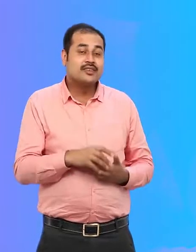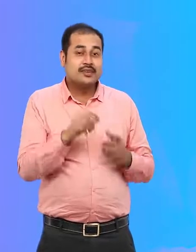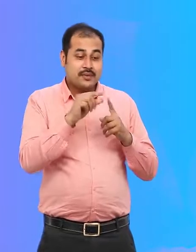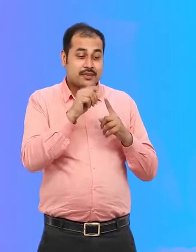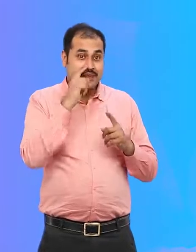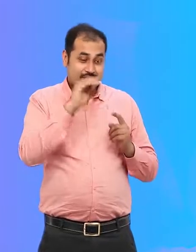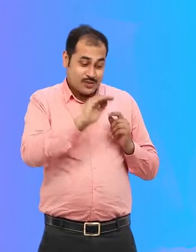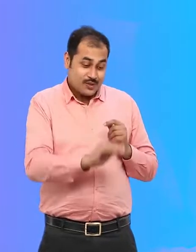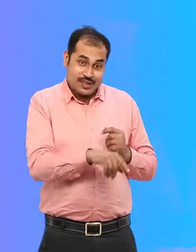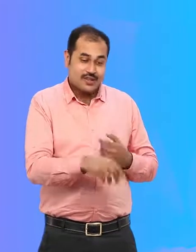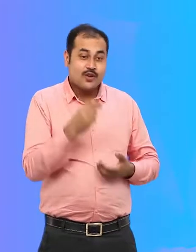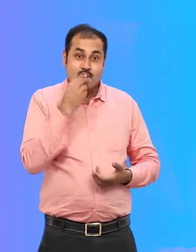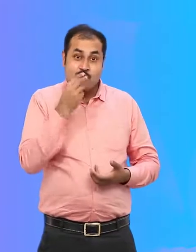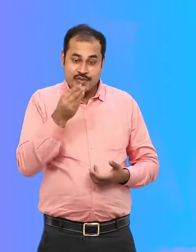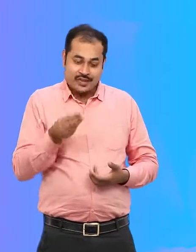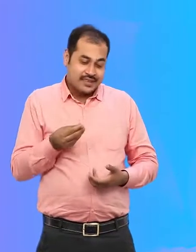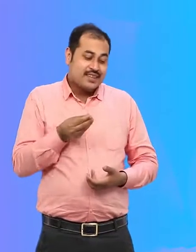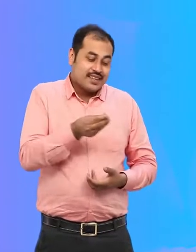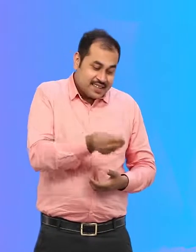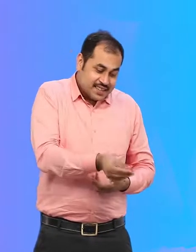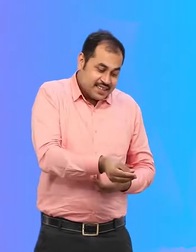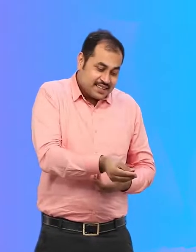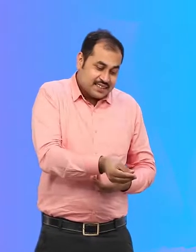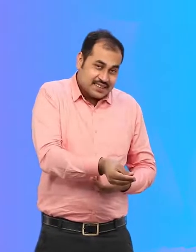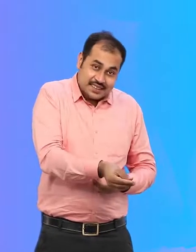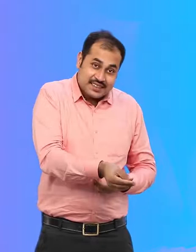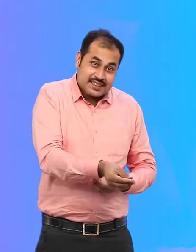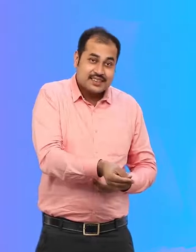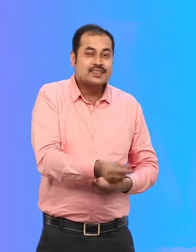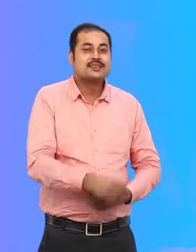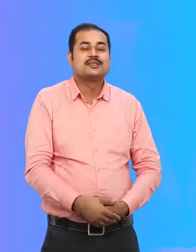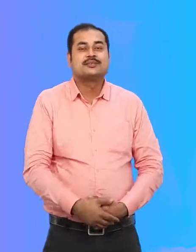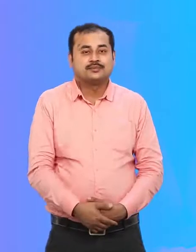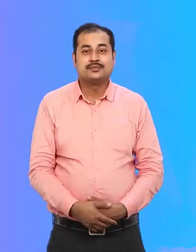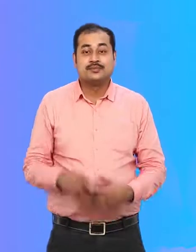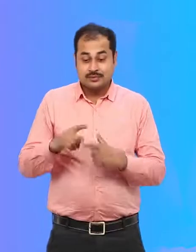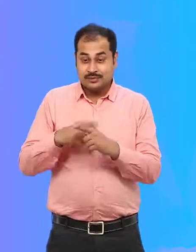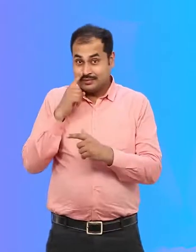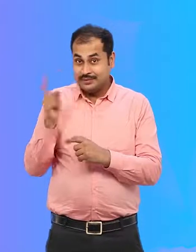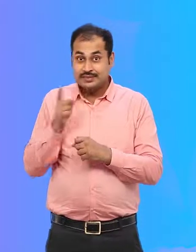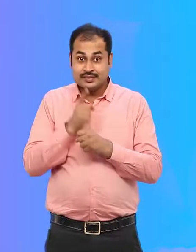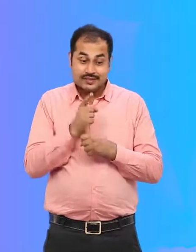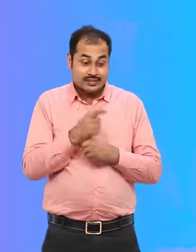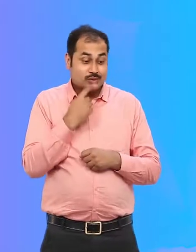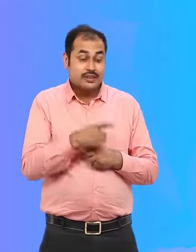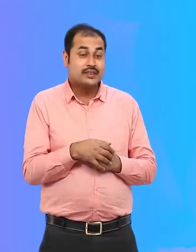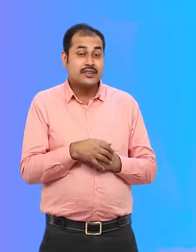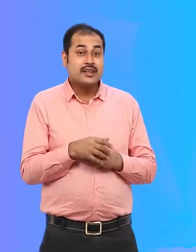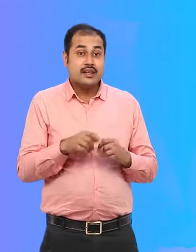और वह प्रिया को एक टॉफी दे रही है ज्योति मैडम क्लास में अच्छे काम